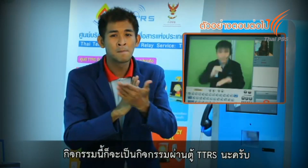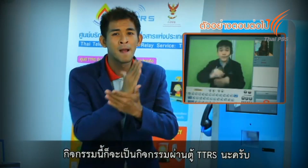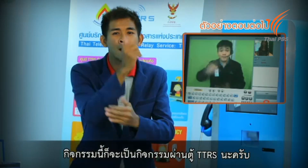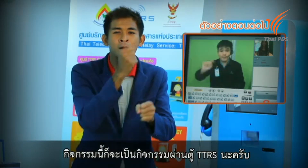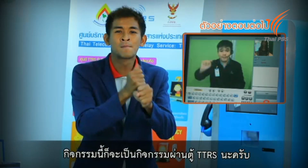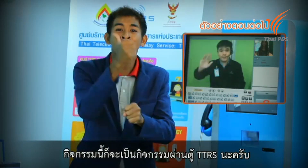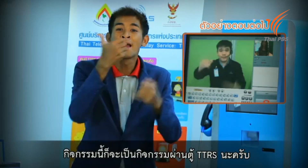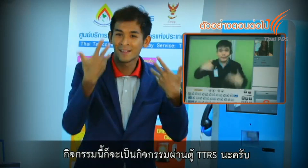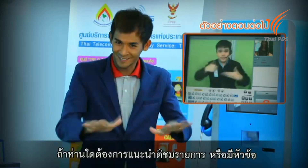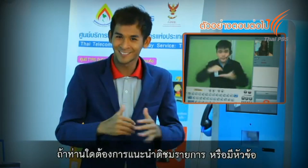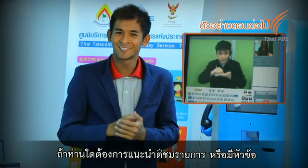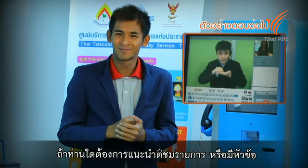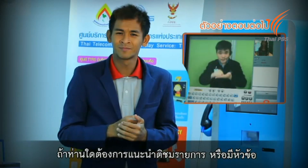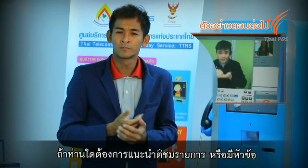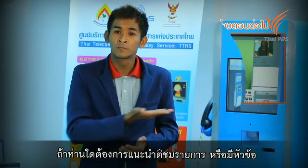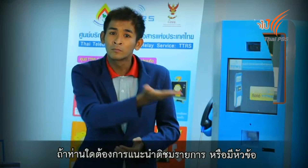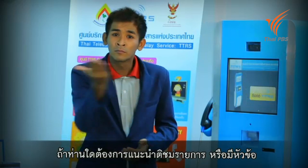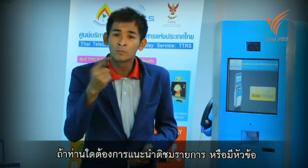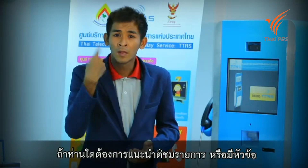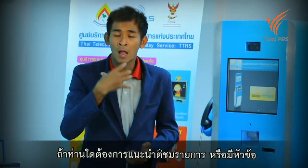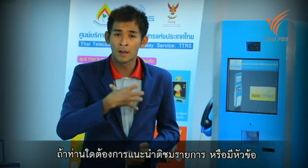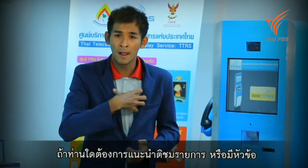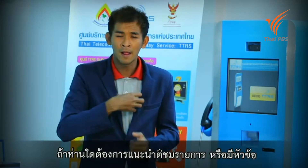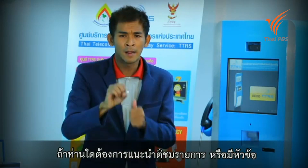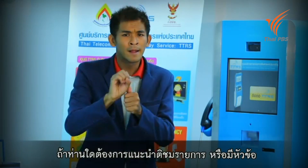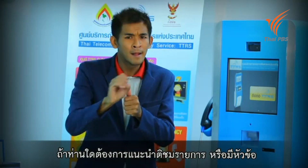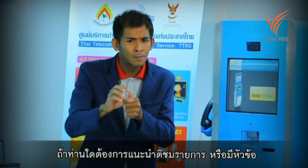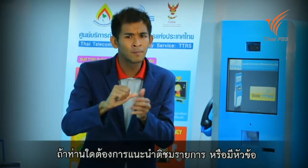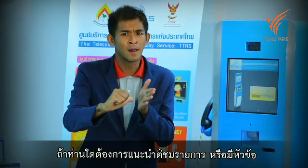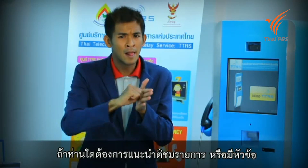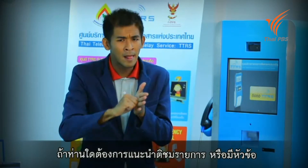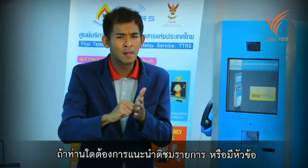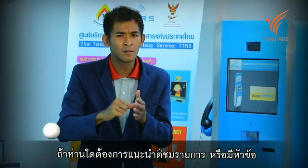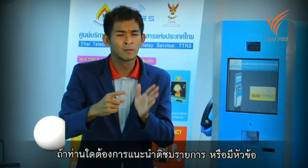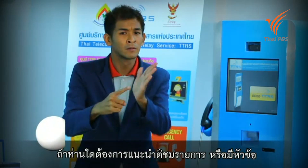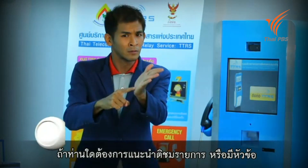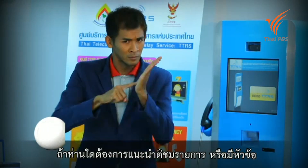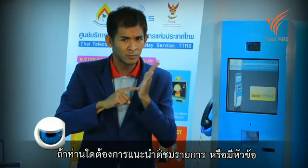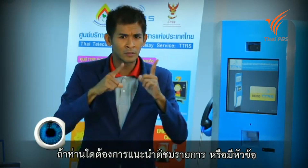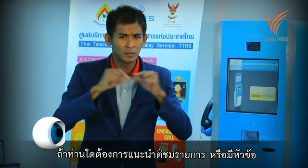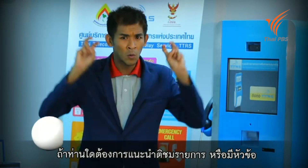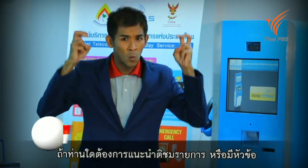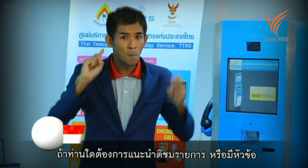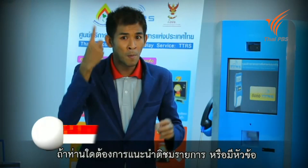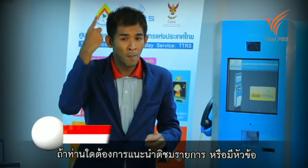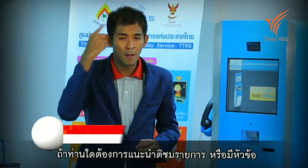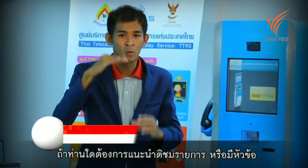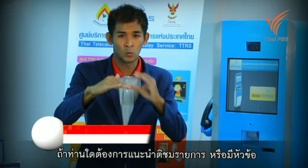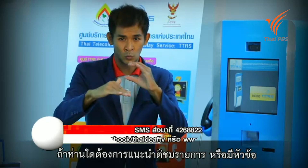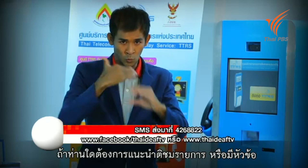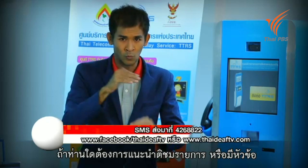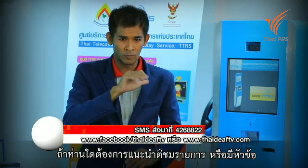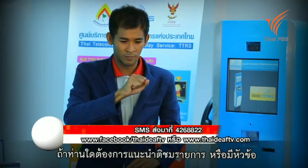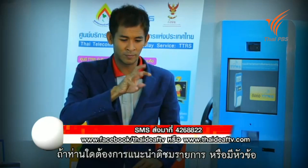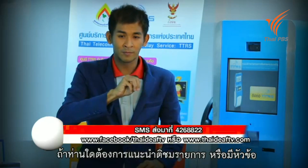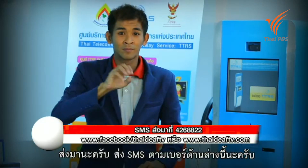ผ่านตู้ TTRS นะครับถ้าท่านใดต้องการแนะนำหรือติดชมรายการหรือมีหัวข้อส่งมาห